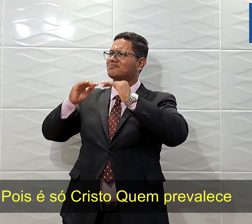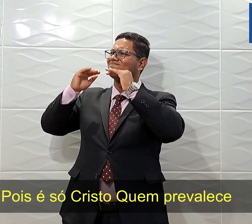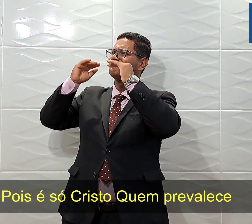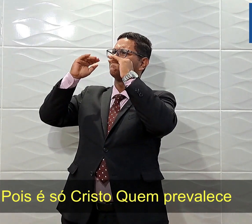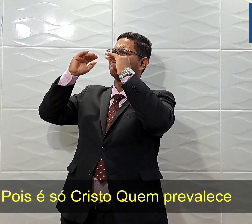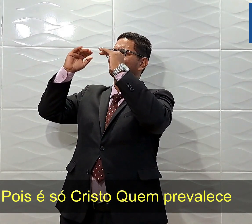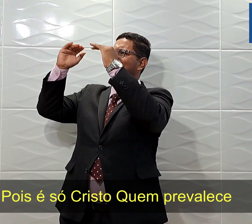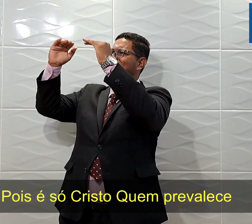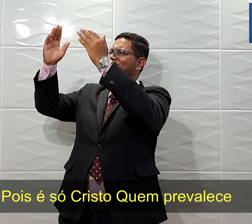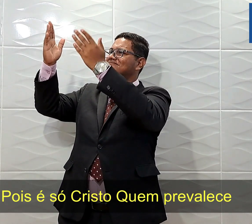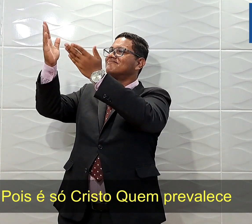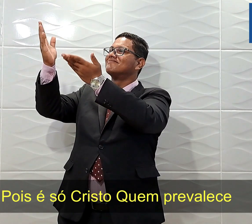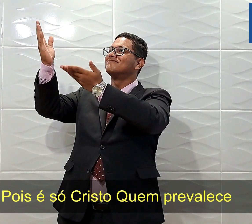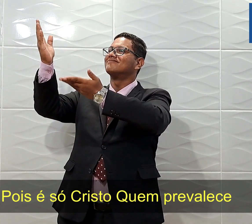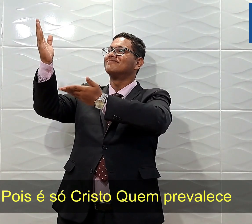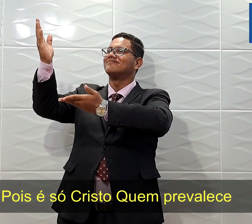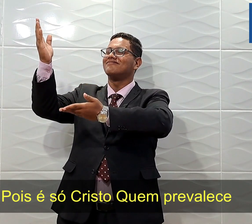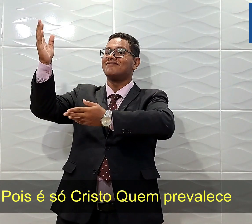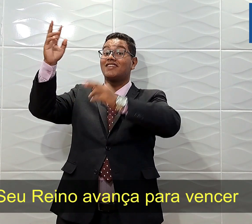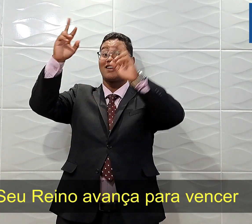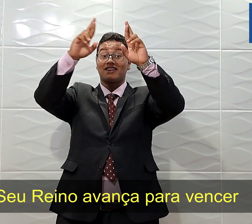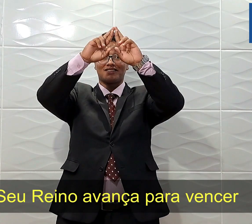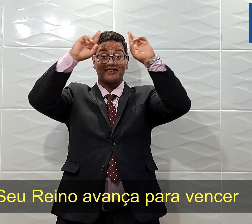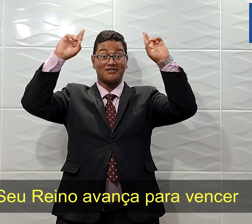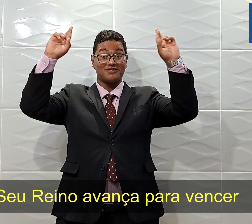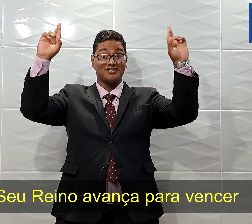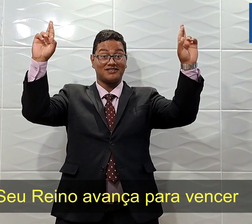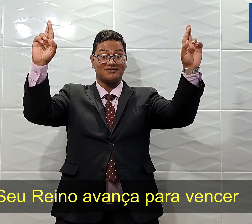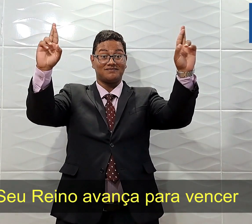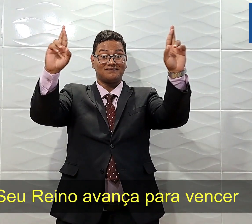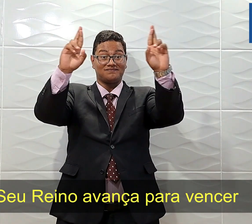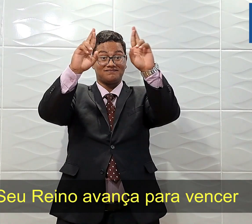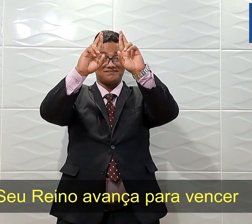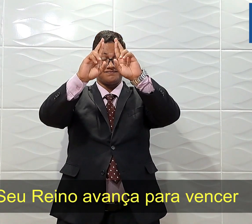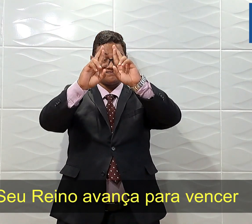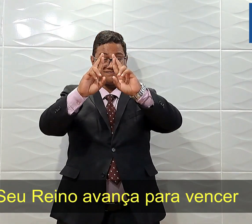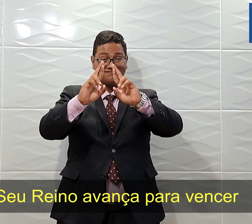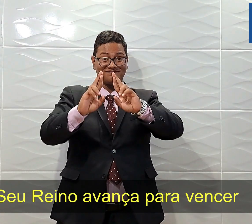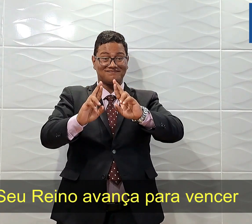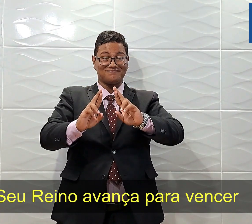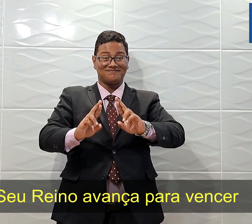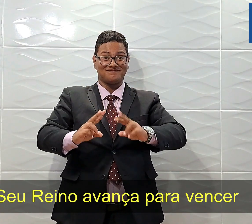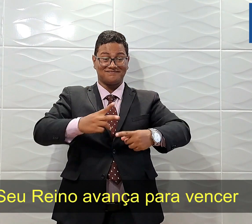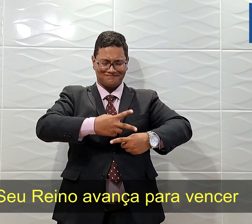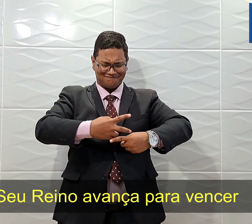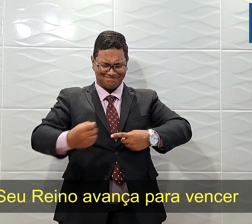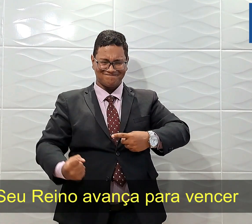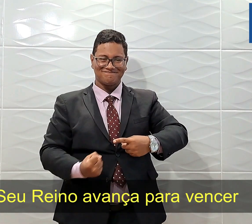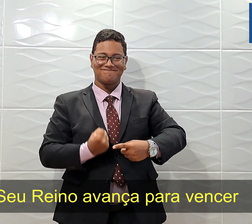prevalece Seu reino avança, seu